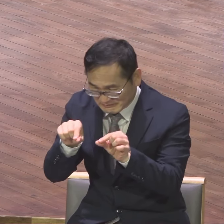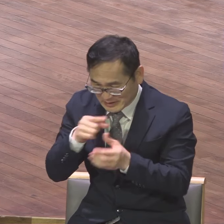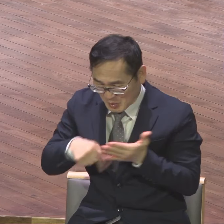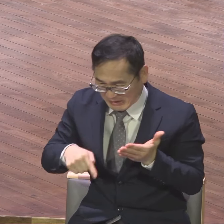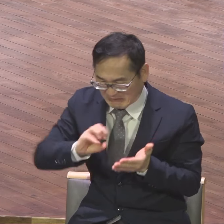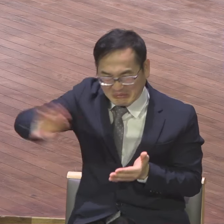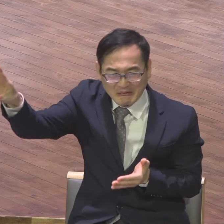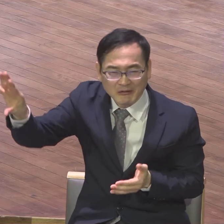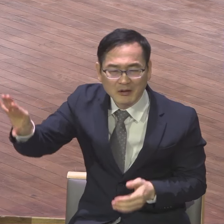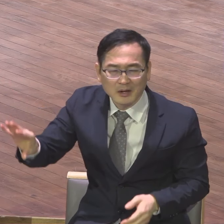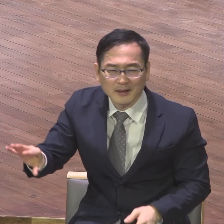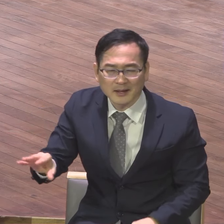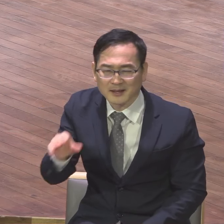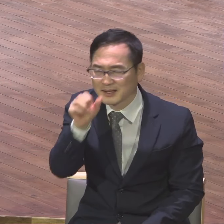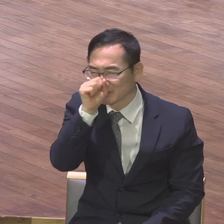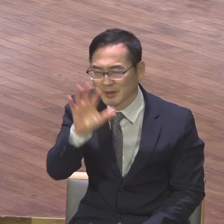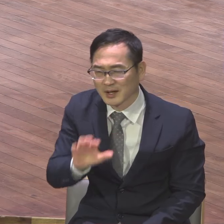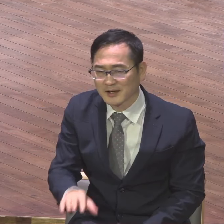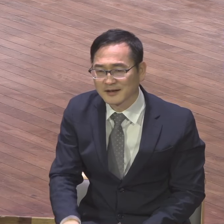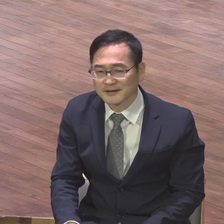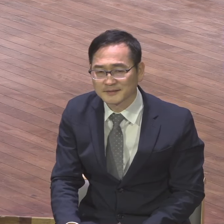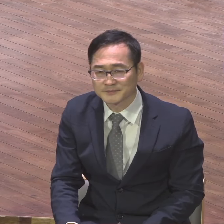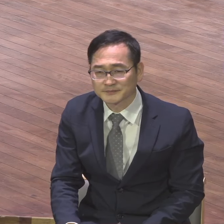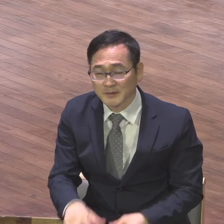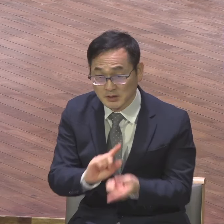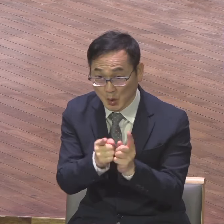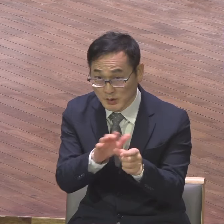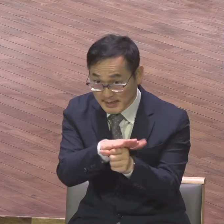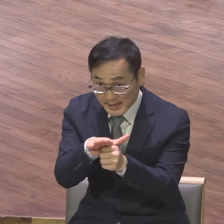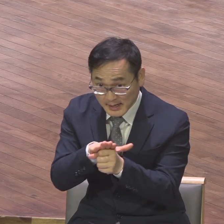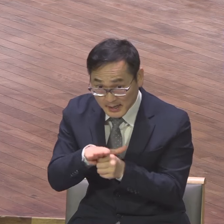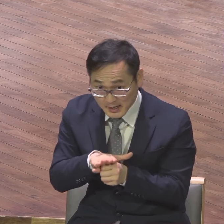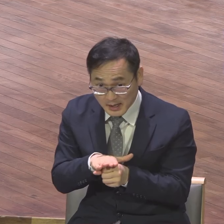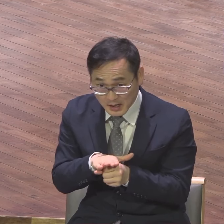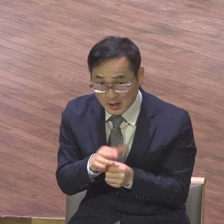서로를 사랑하는 것도 마찬가지예요.